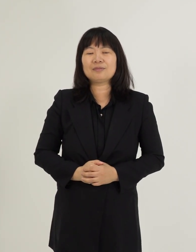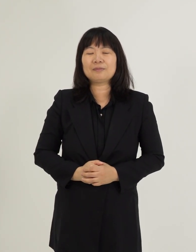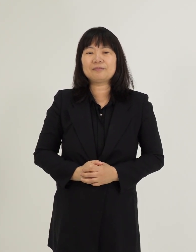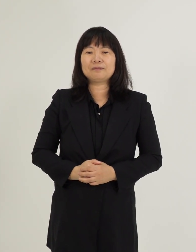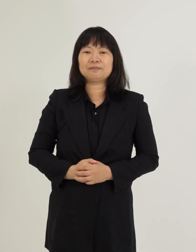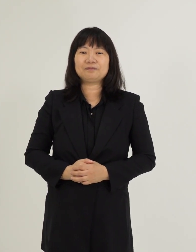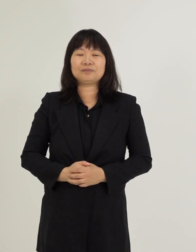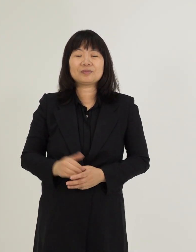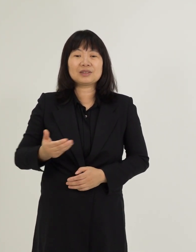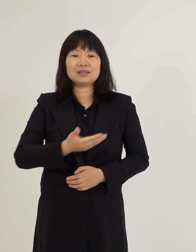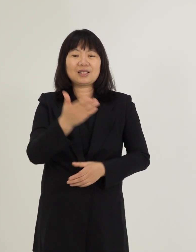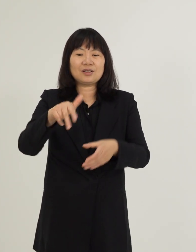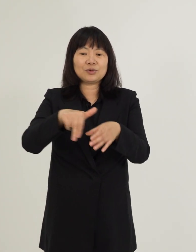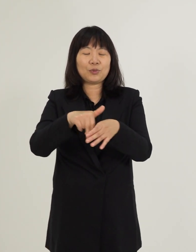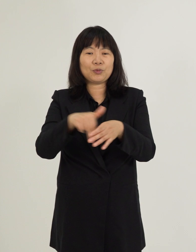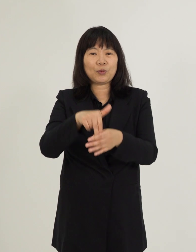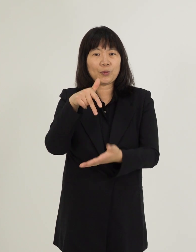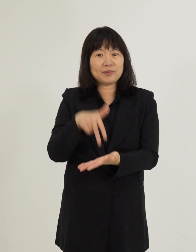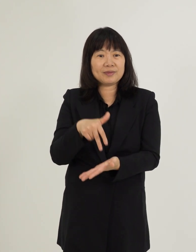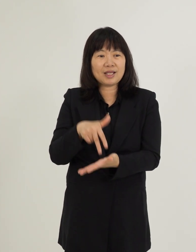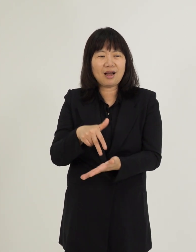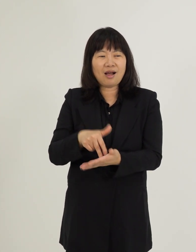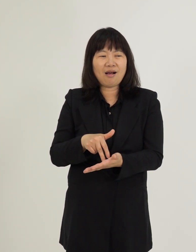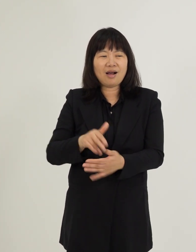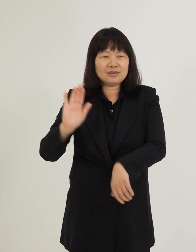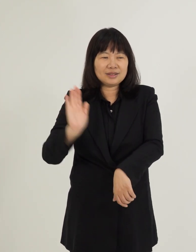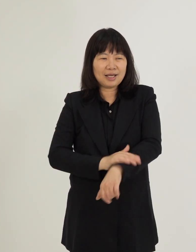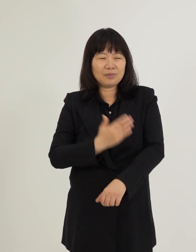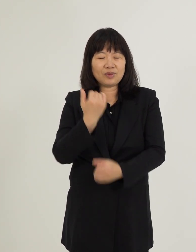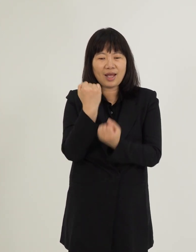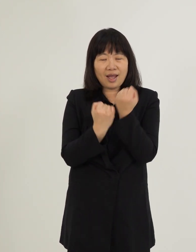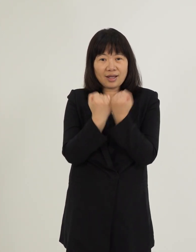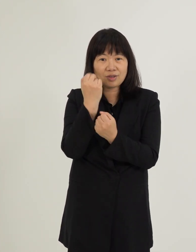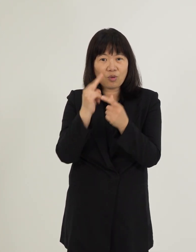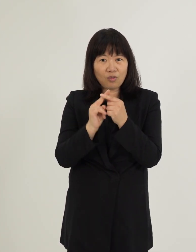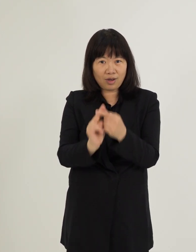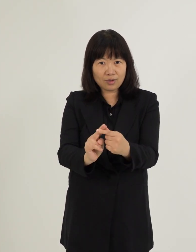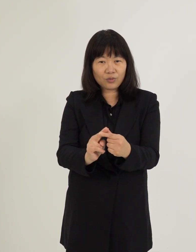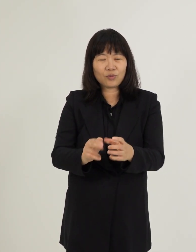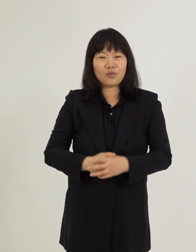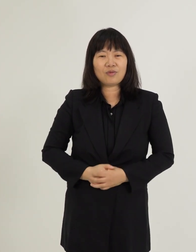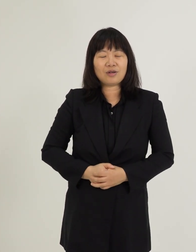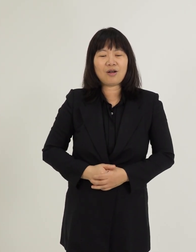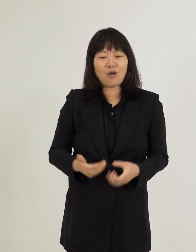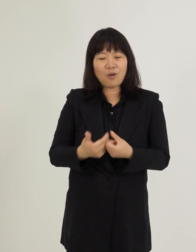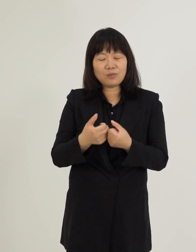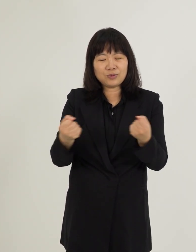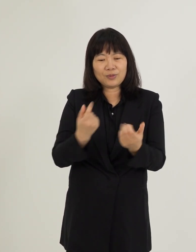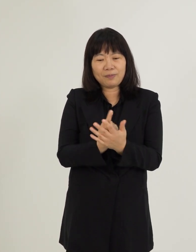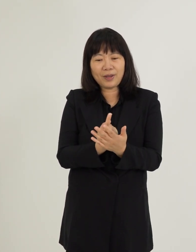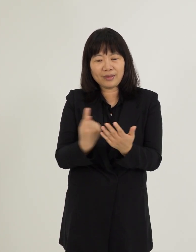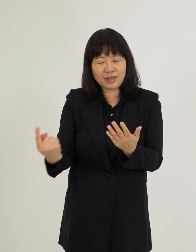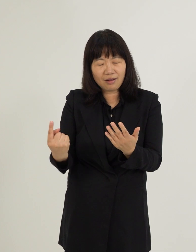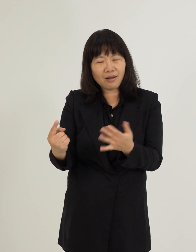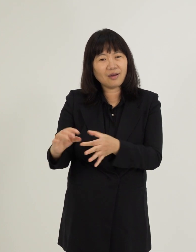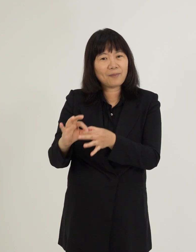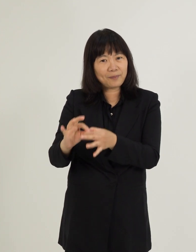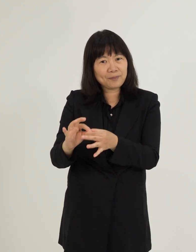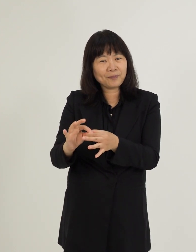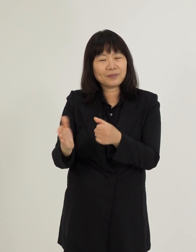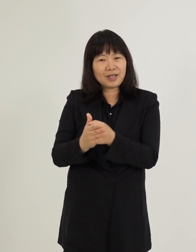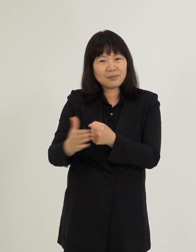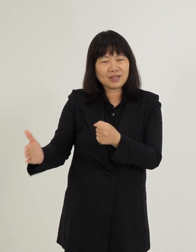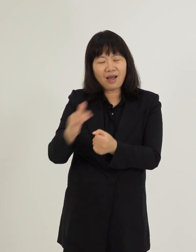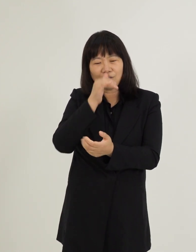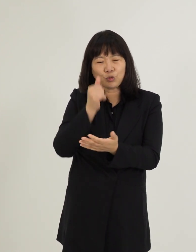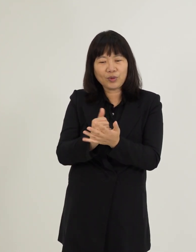그들의 종교적인 잘못된 해석과 분리와 배제와 소외를 통해서